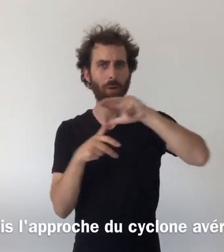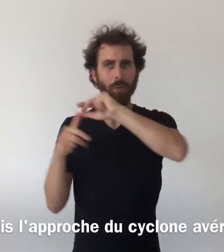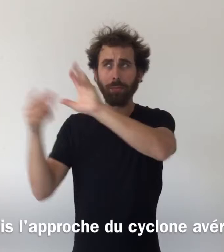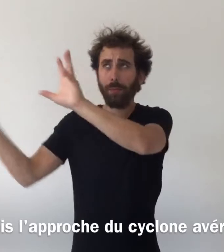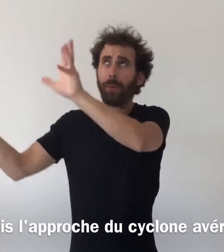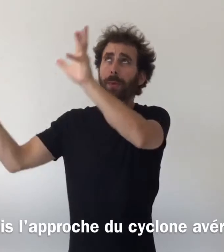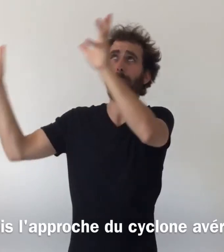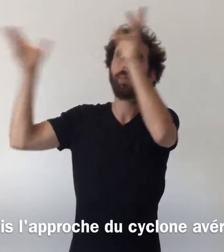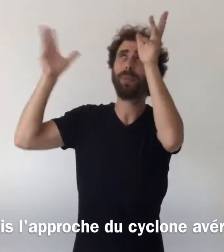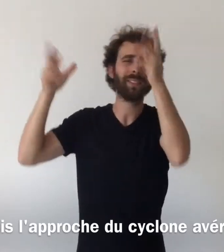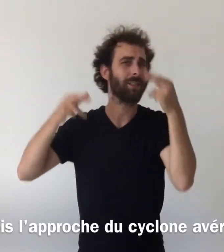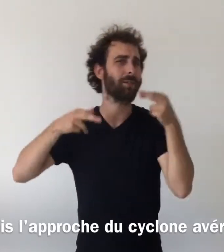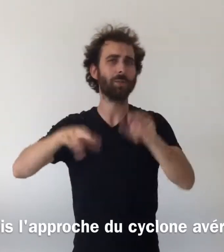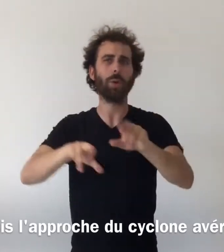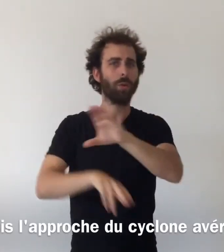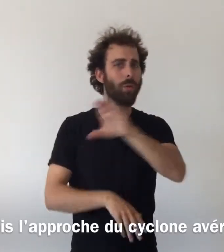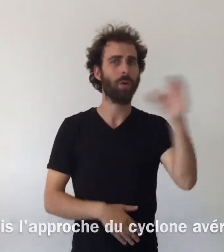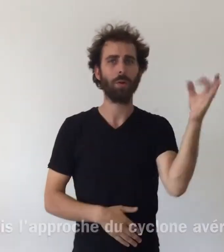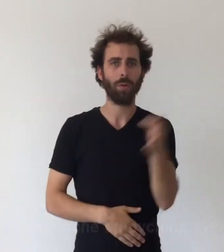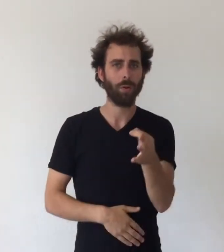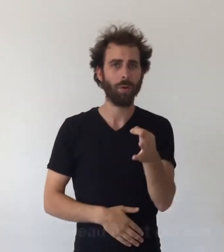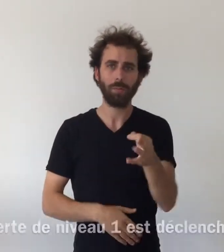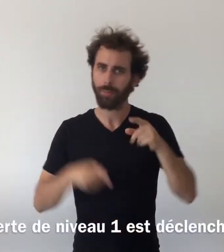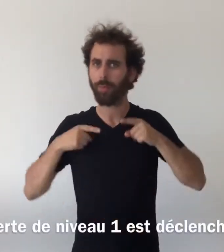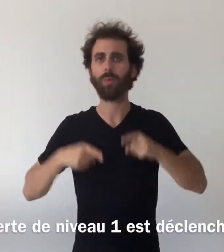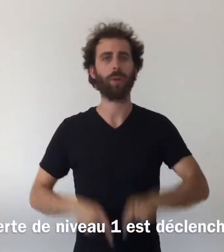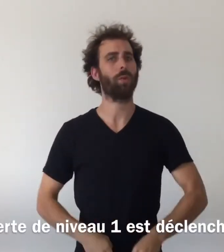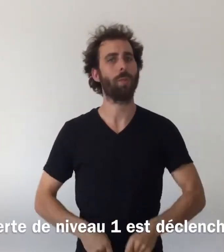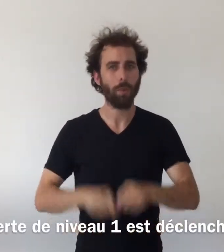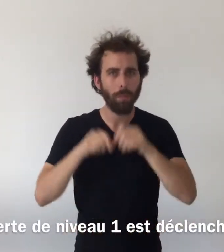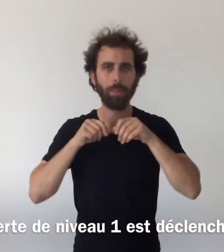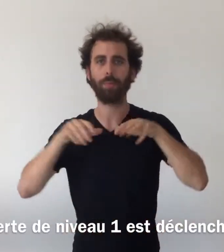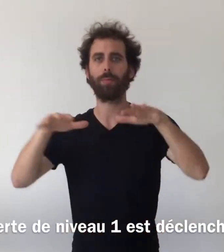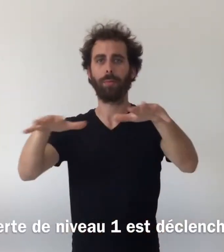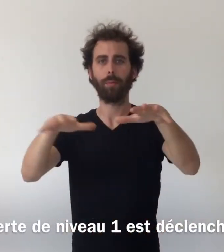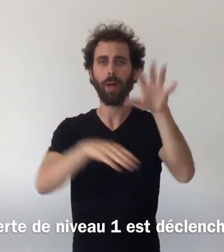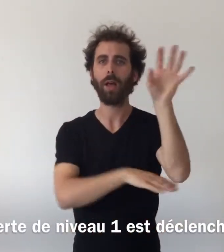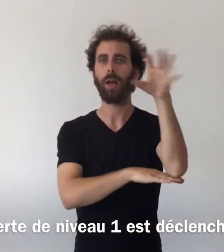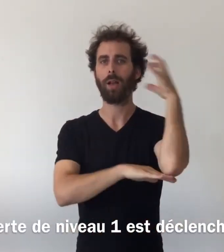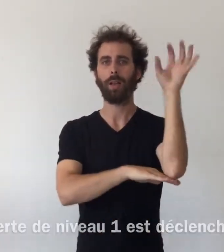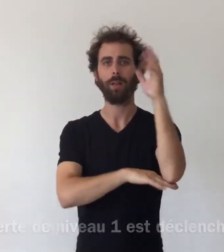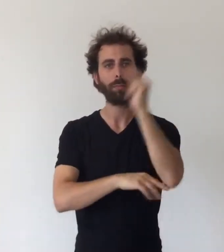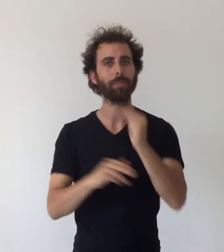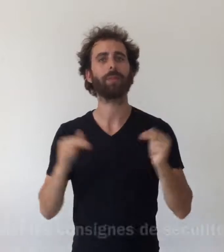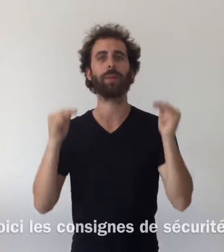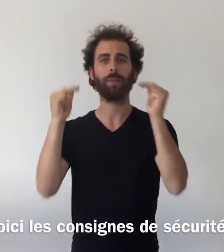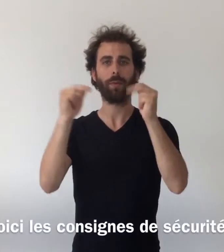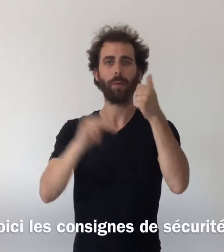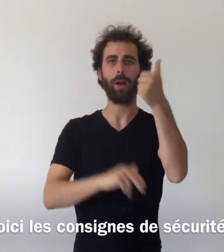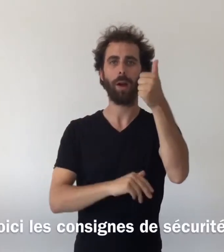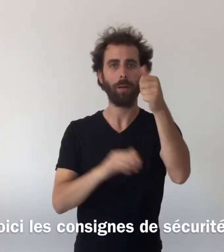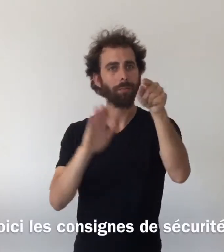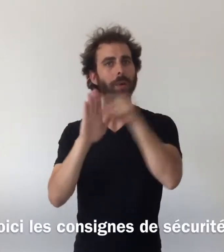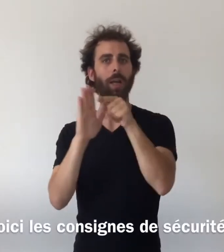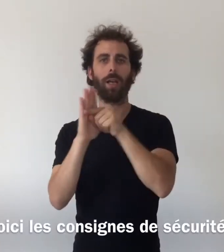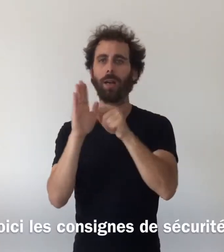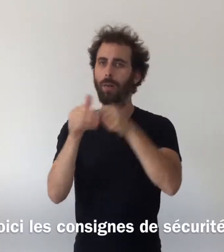Une fois l'approche du cyclone avérée, l'alerte de niveau 1 est déclenchée. Voici les consignes de